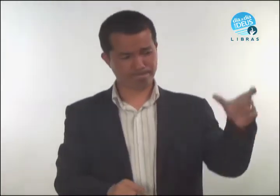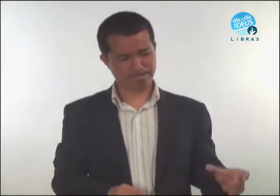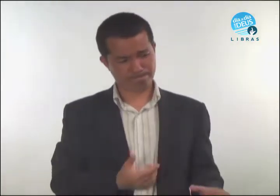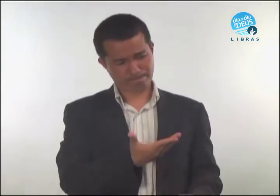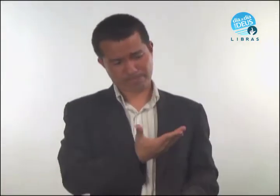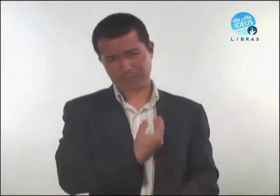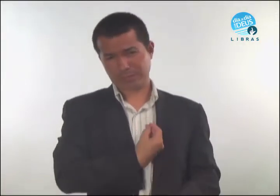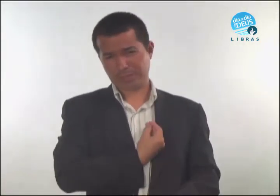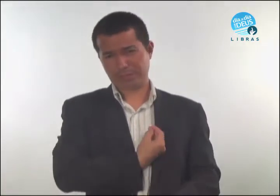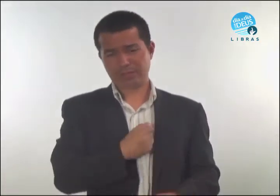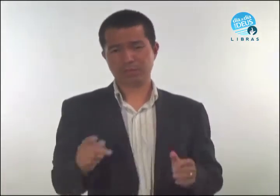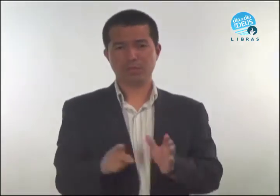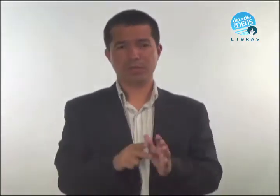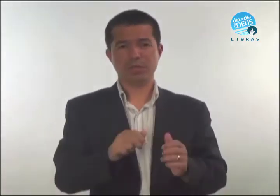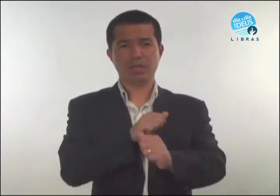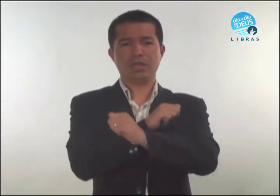Satanás encher o coração.